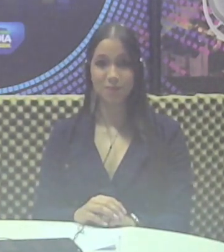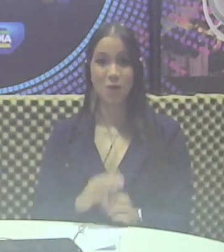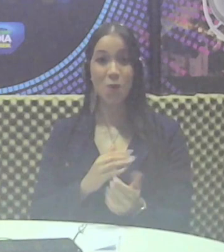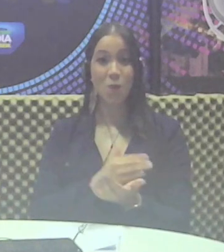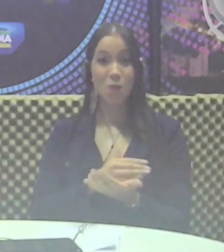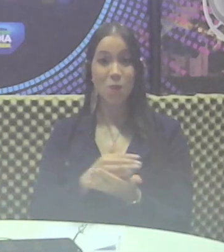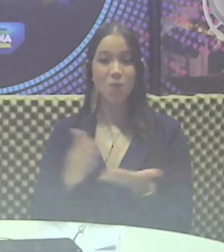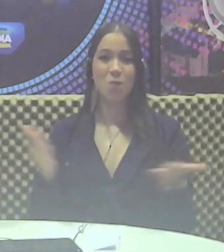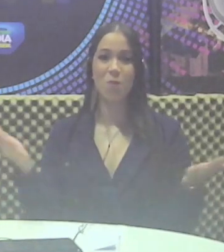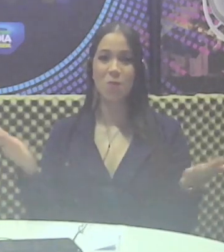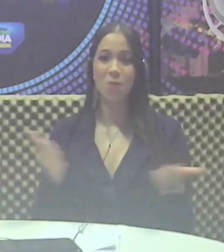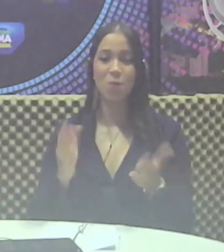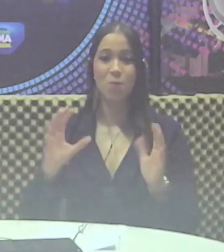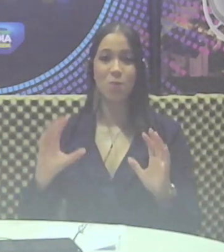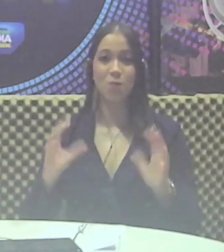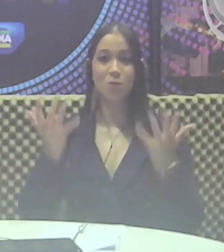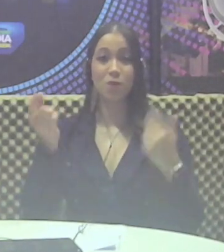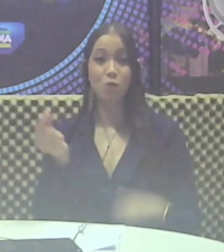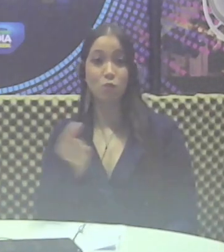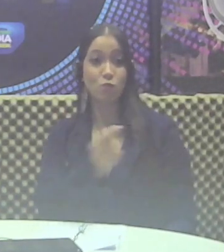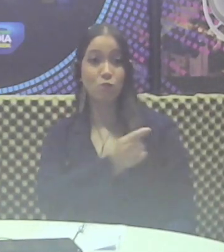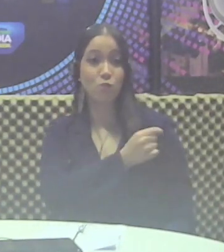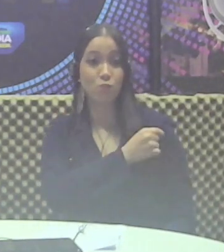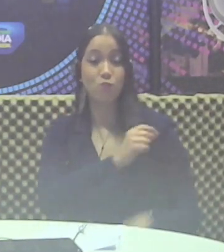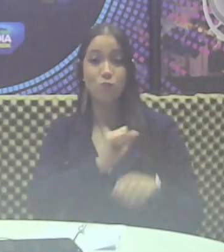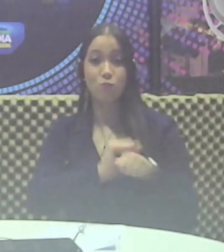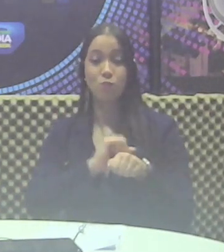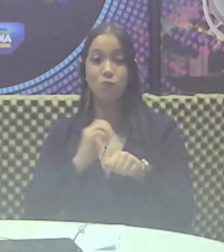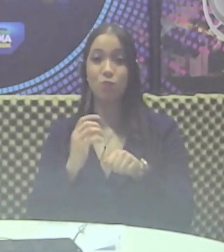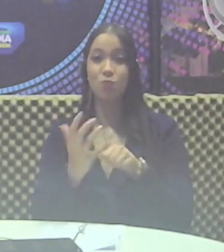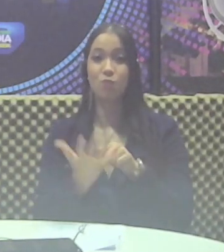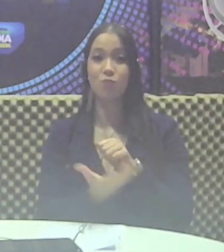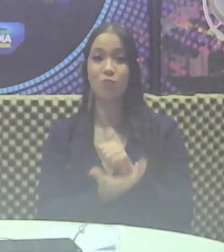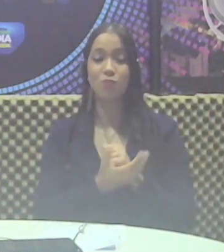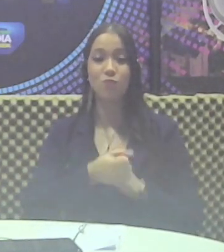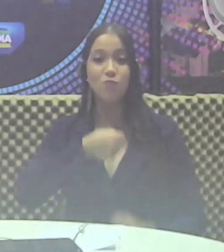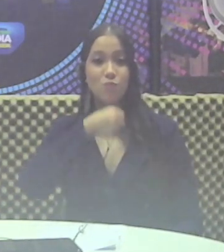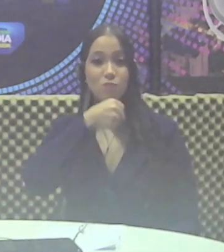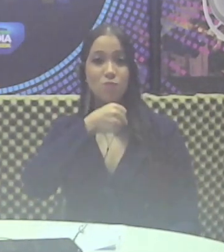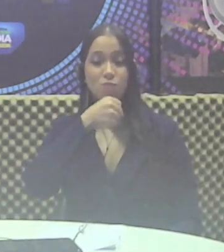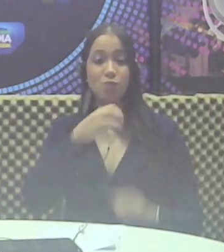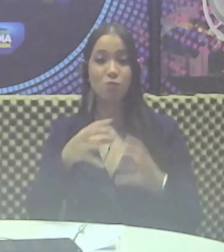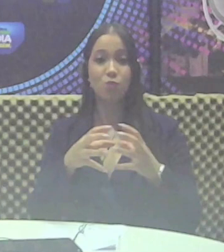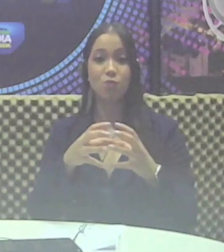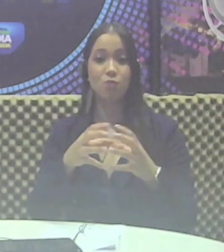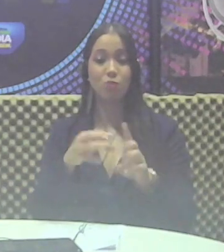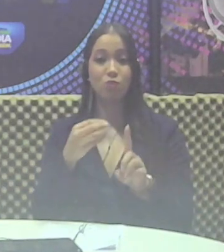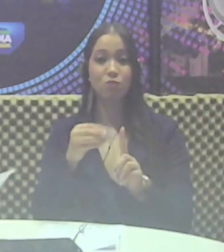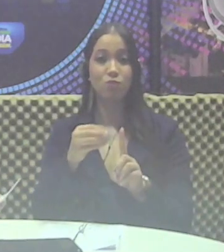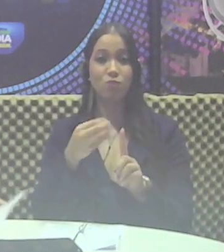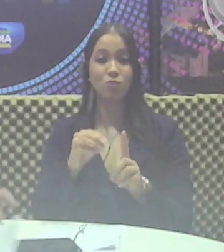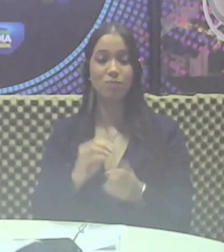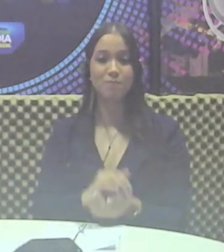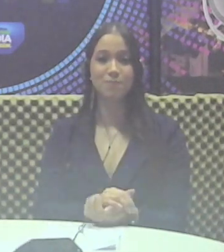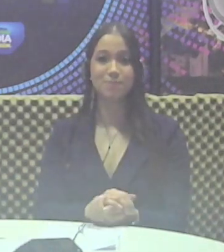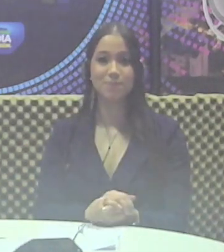Começou hoje campanha de vacinação contra a Covid-19 para idosos e grupos prioritários.